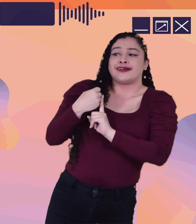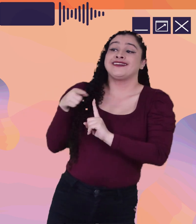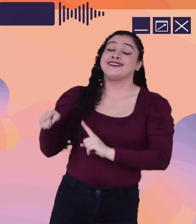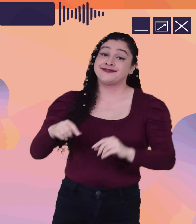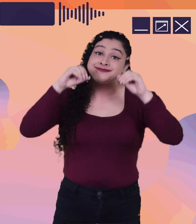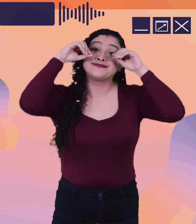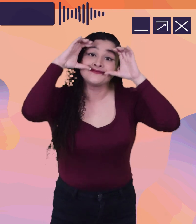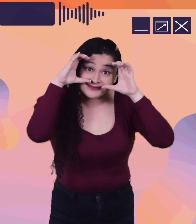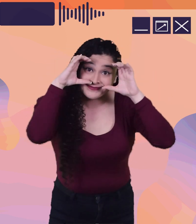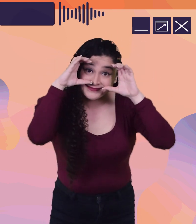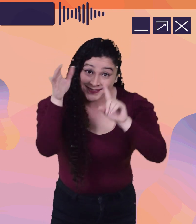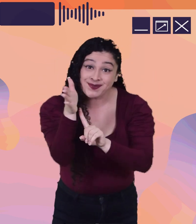Red flag.